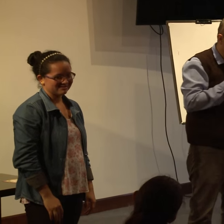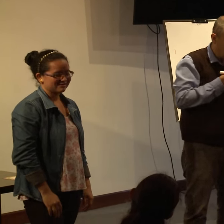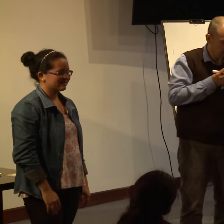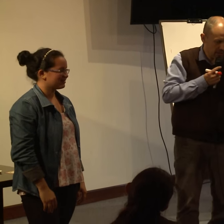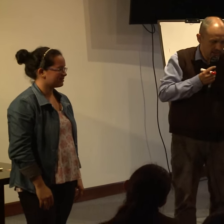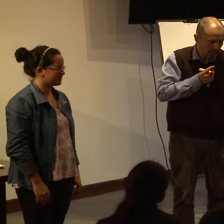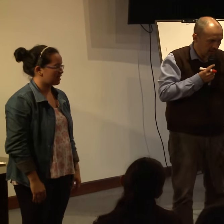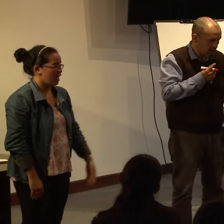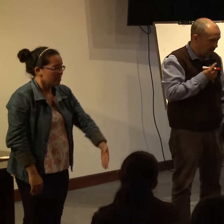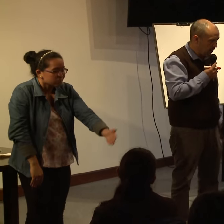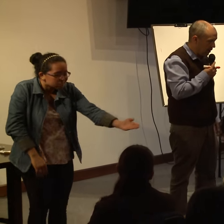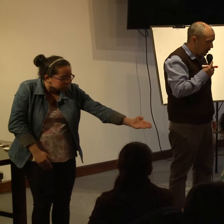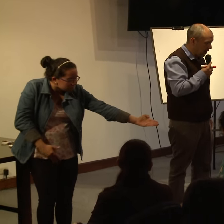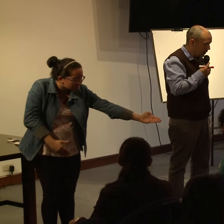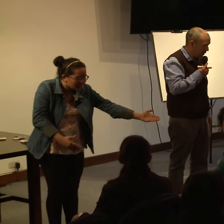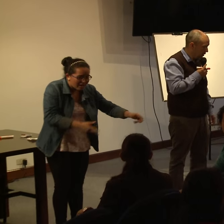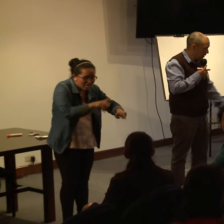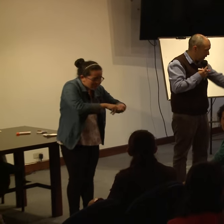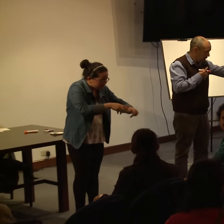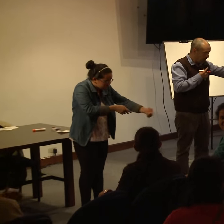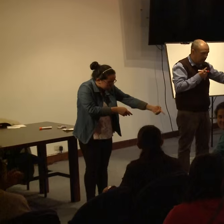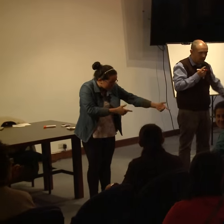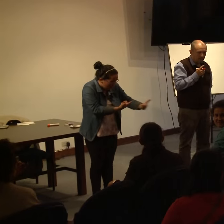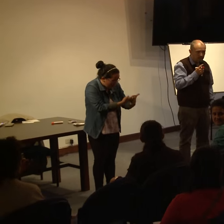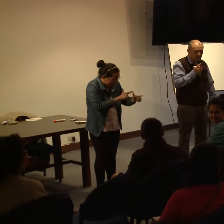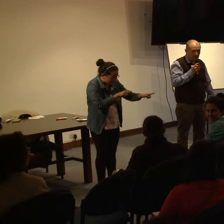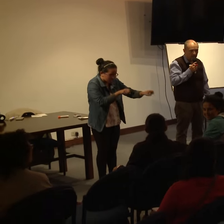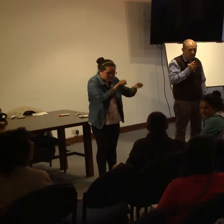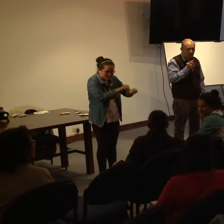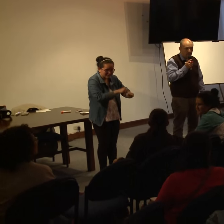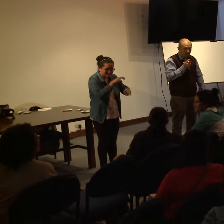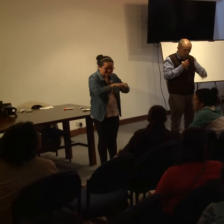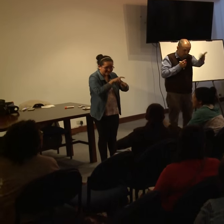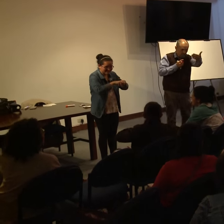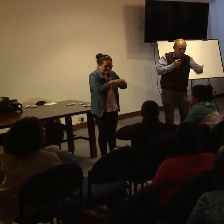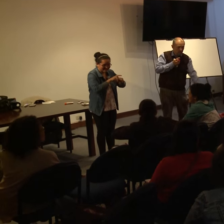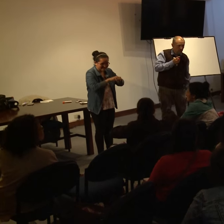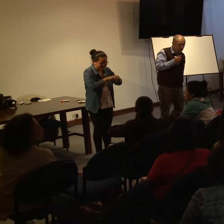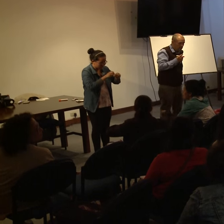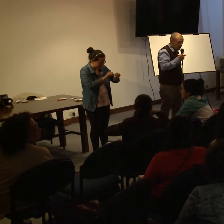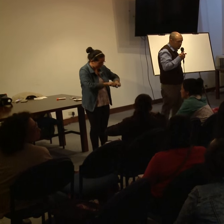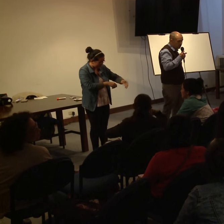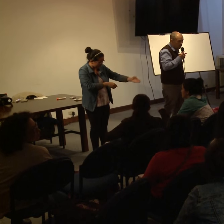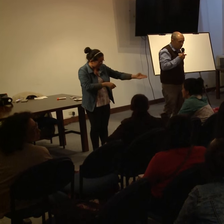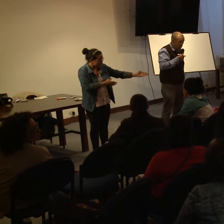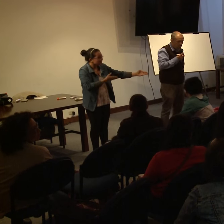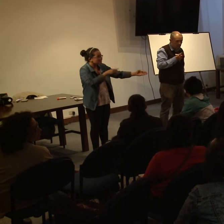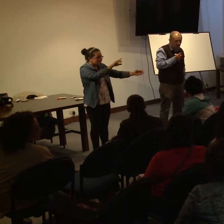Eso, aquí hay un par de sillitas, si quieren, aquí adelante, aquí también, entre más cerquita queden, mejor ven.